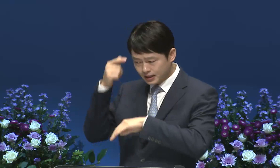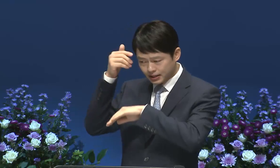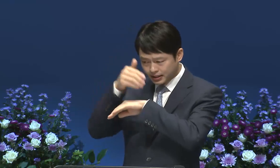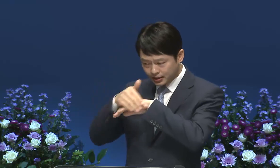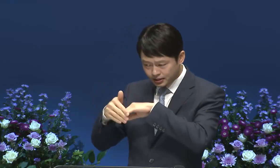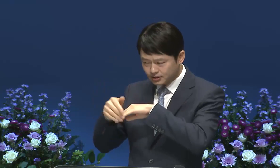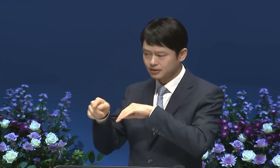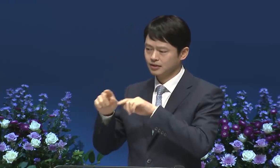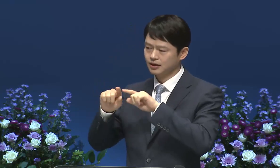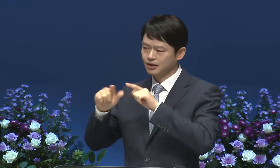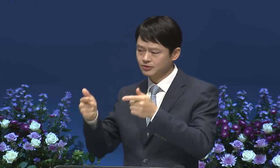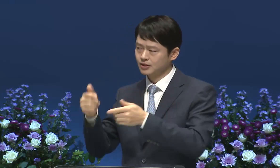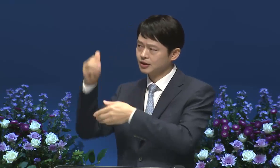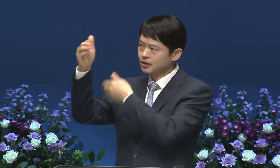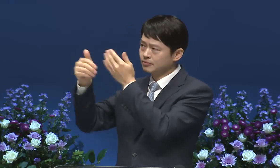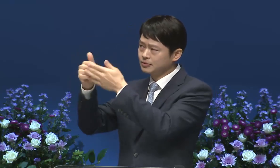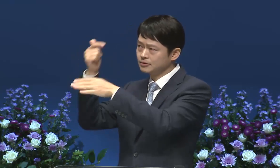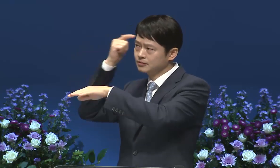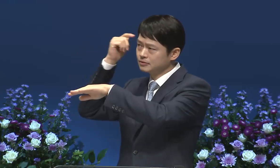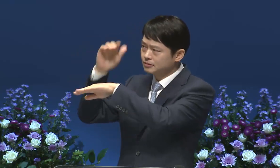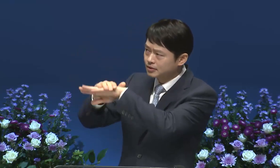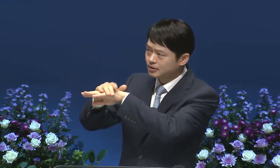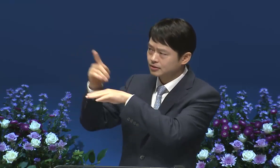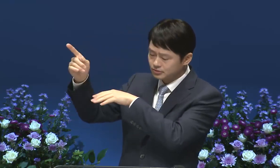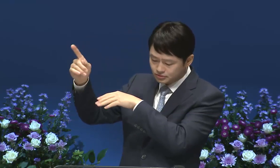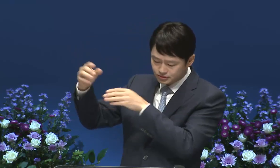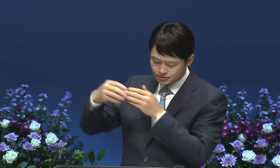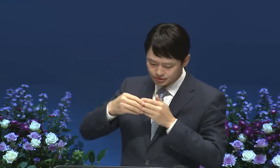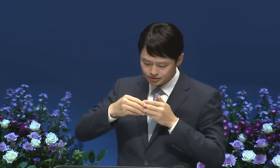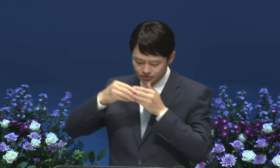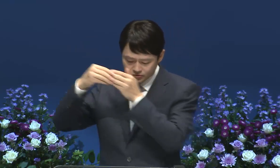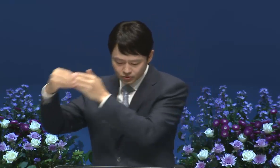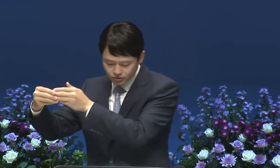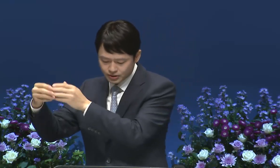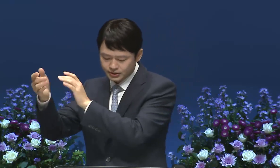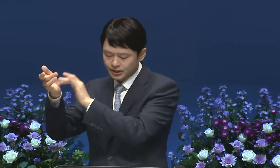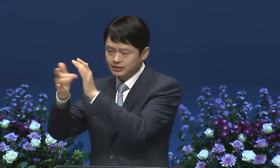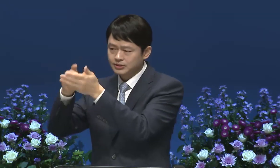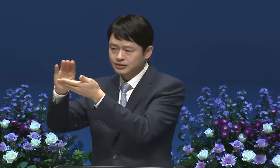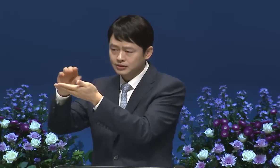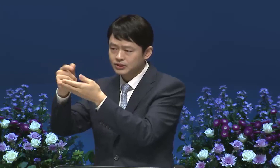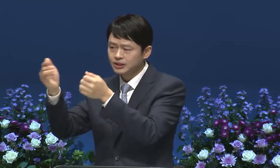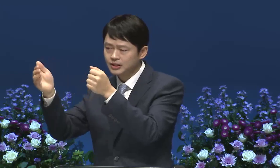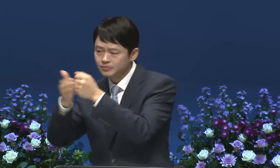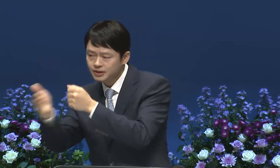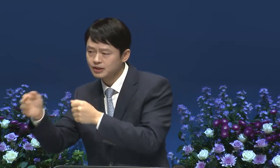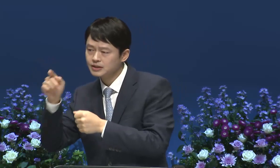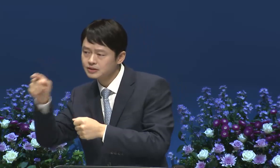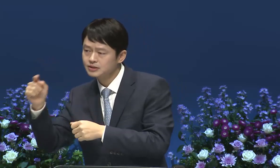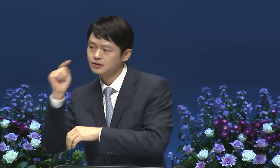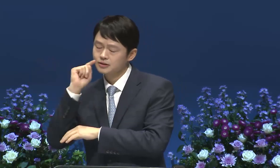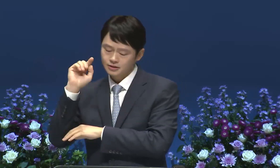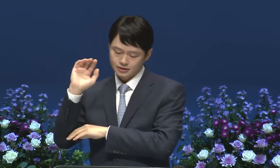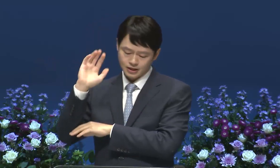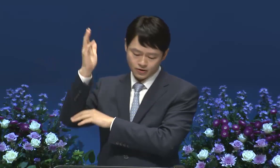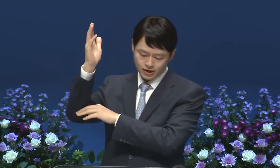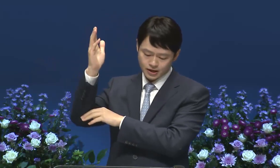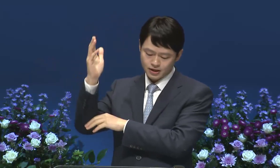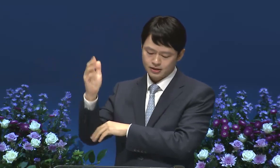제가 말씀드리고자 하는 것은 우리가 아무리 계획을 하더라도 그 계획은 우리의 뜻대로 되는 것이 아니라 하나님의 뜻대로